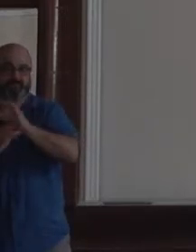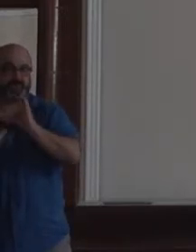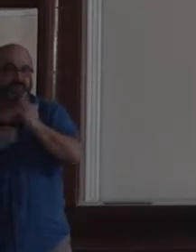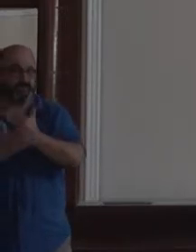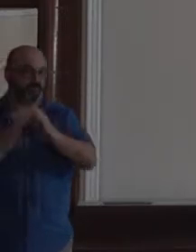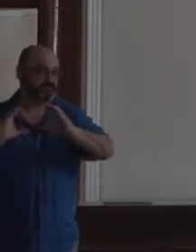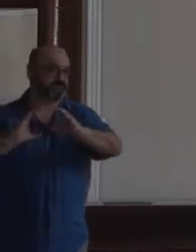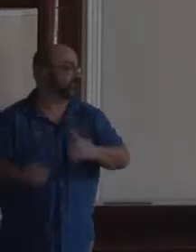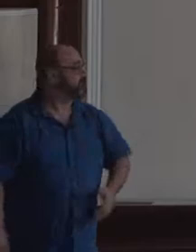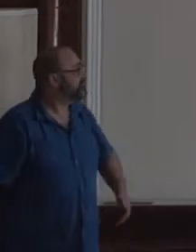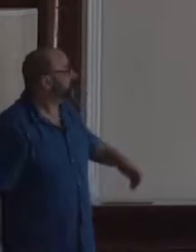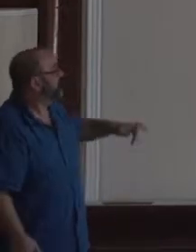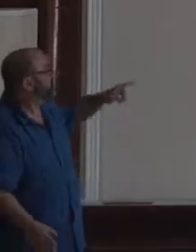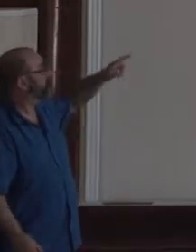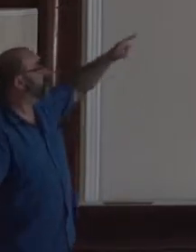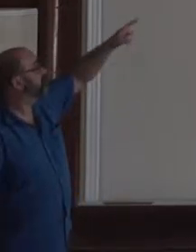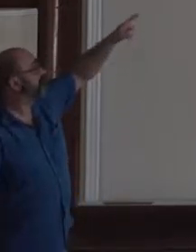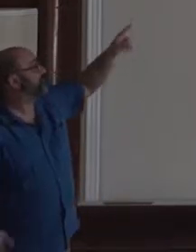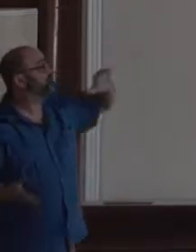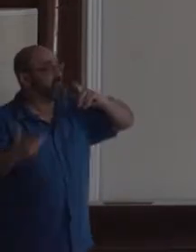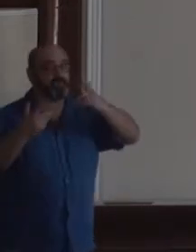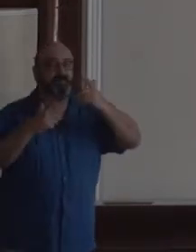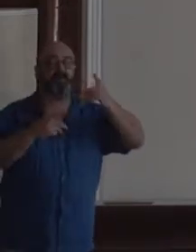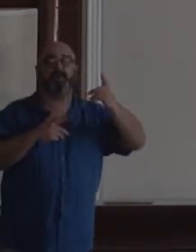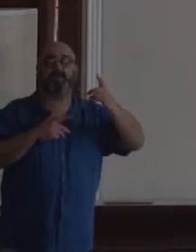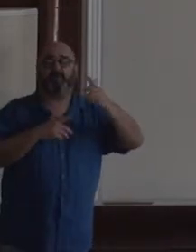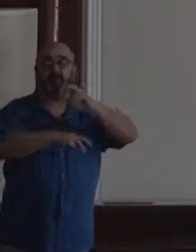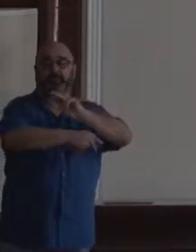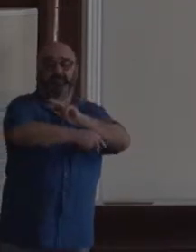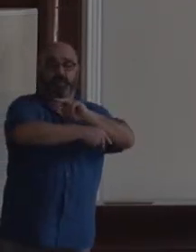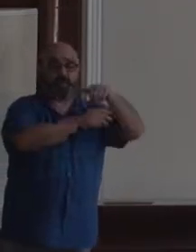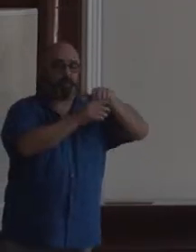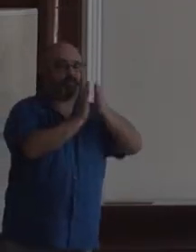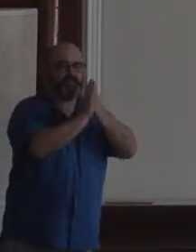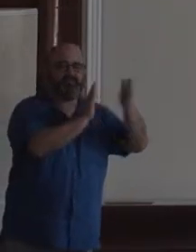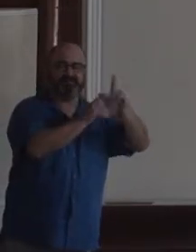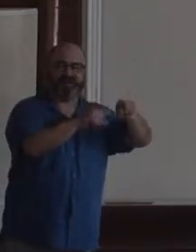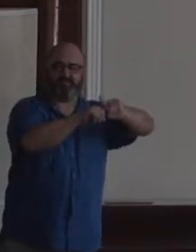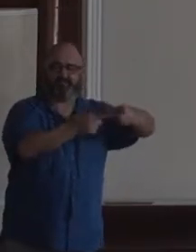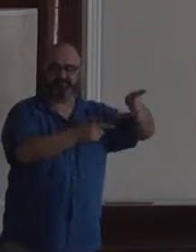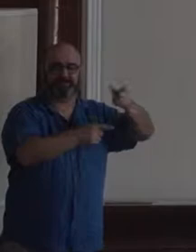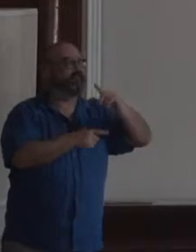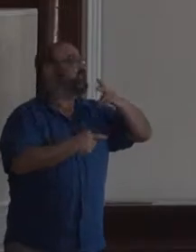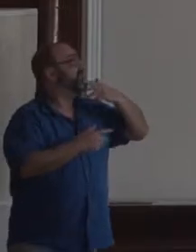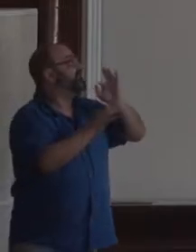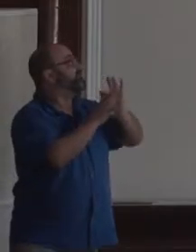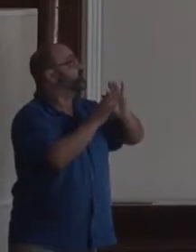ça, c'est fourni par la bibliothèque standard de Python, dans la bibliothèque unittest.mock, une petite fonction